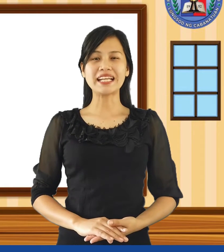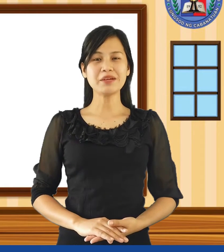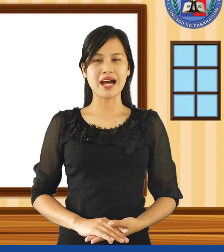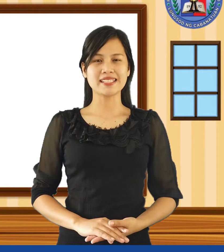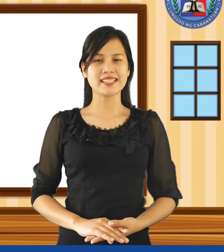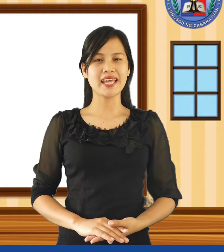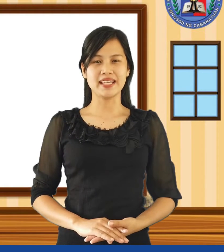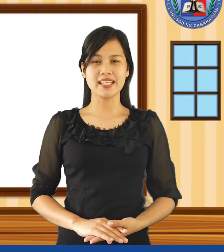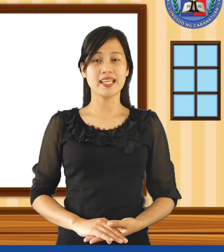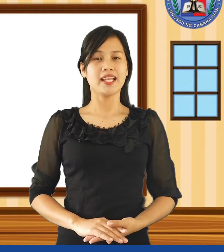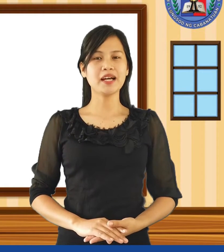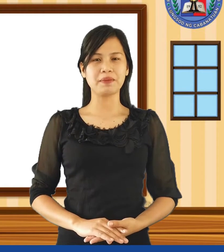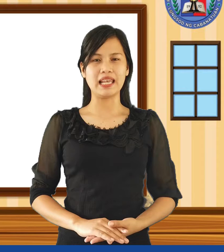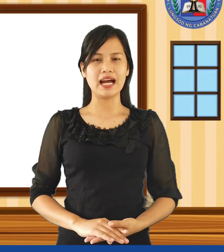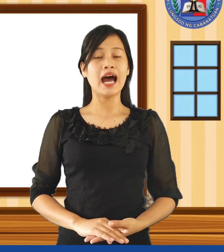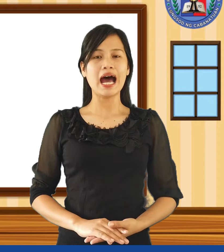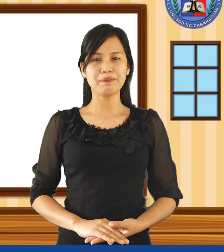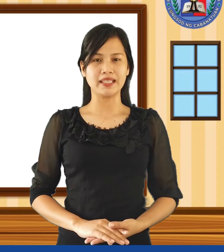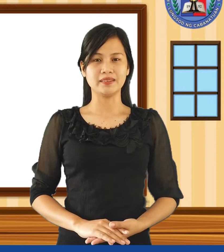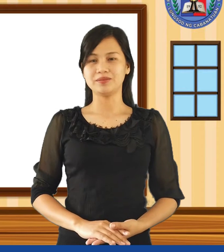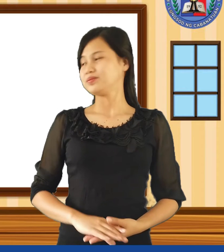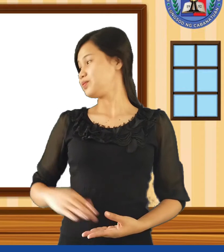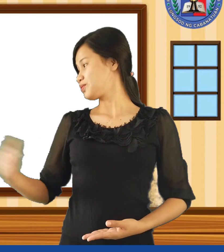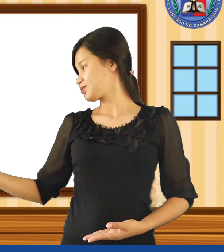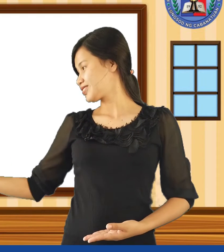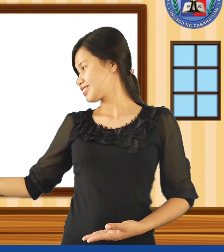Para naman sa senyas ng bilang apat.